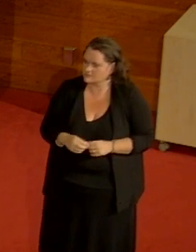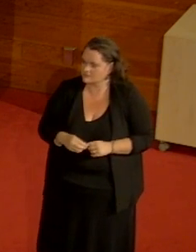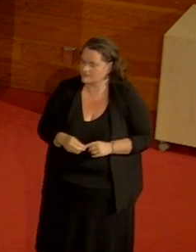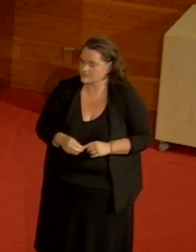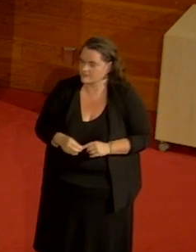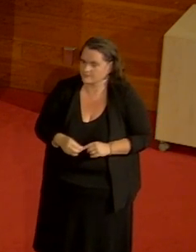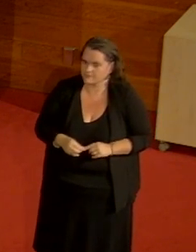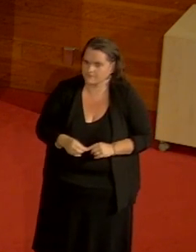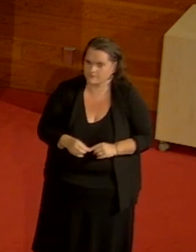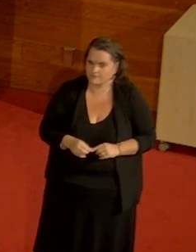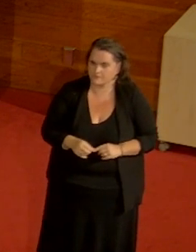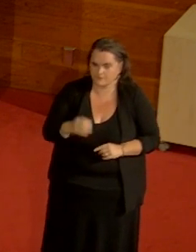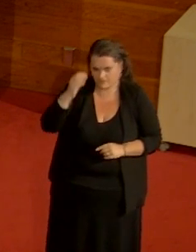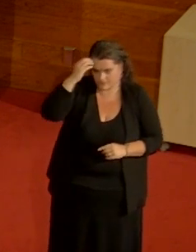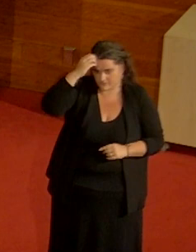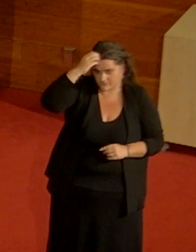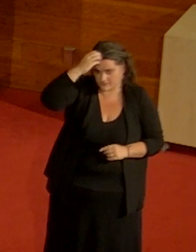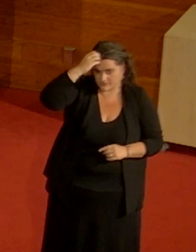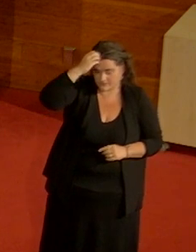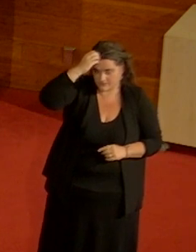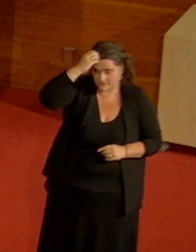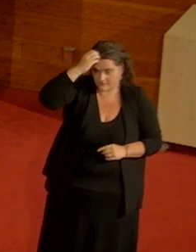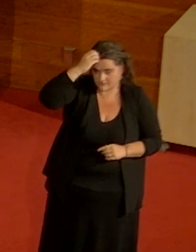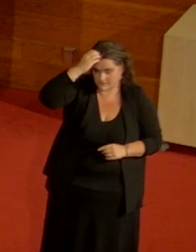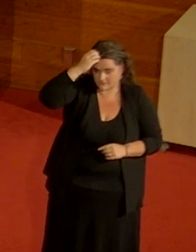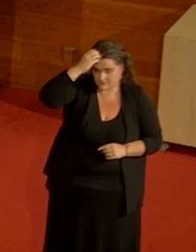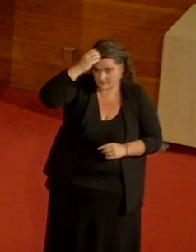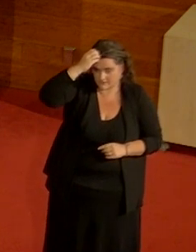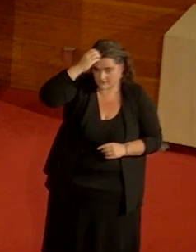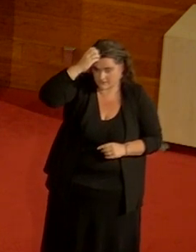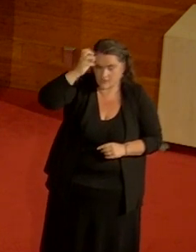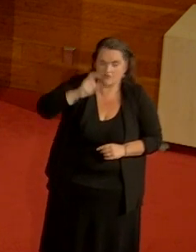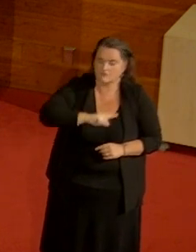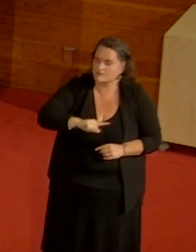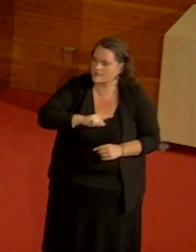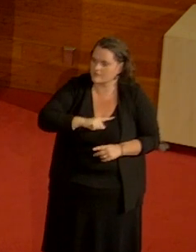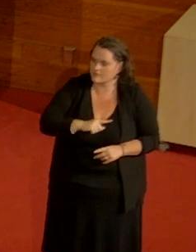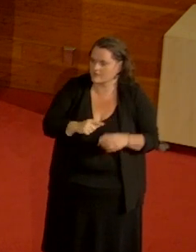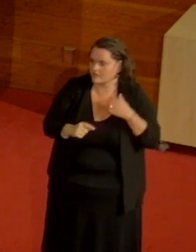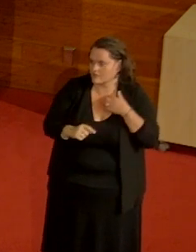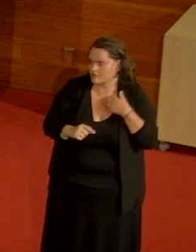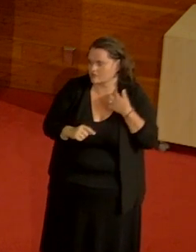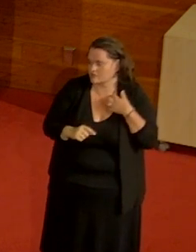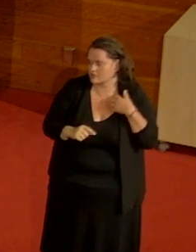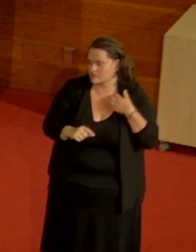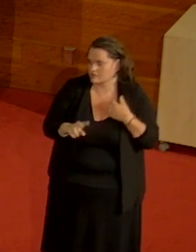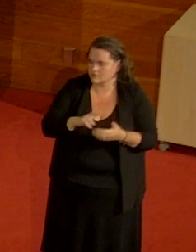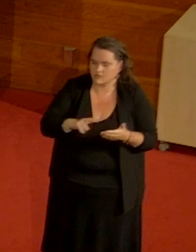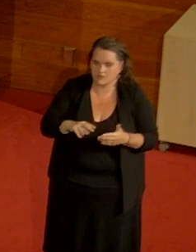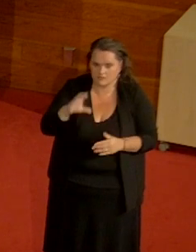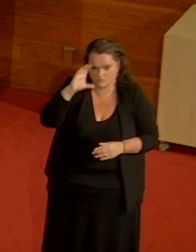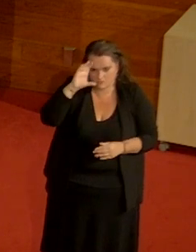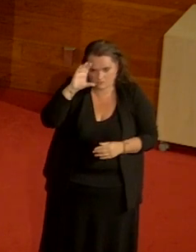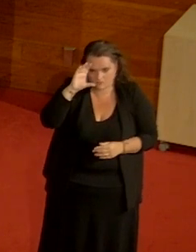eem porque hay una sensación que siempre tengo cuando cuando te leo cuando te escucho es el